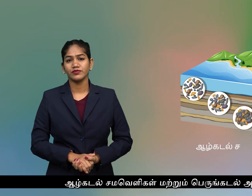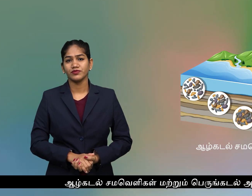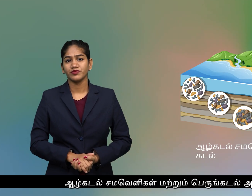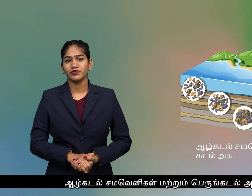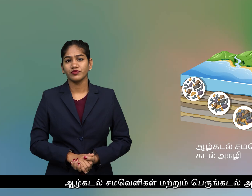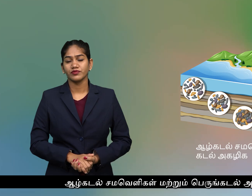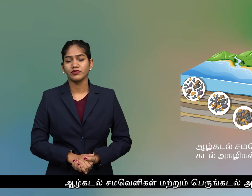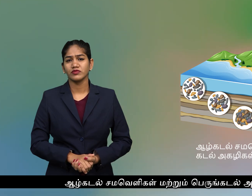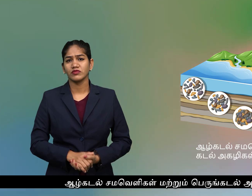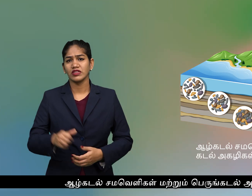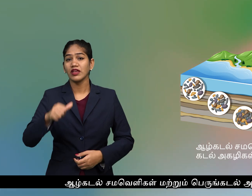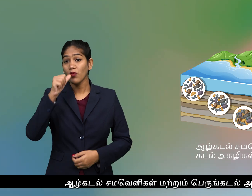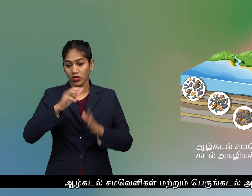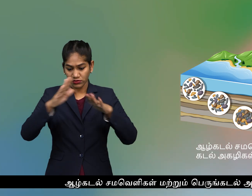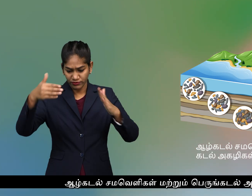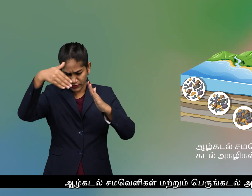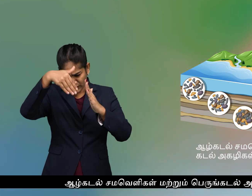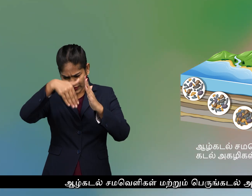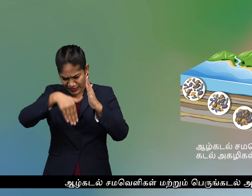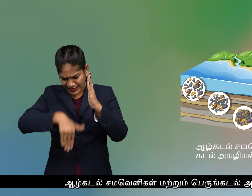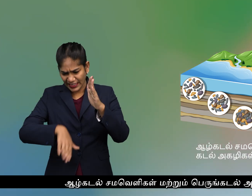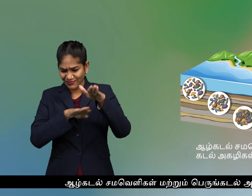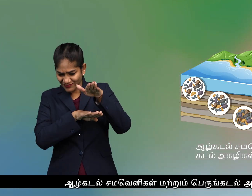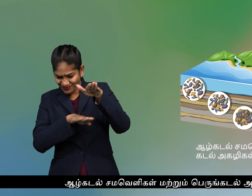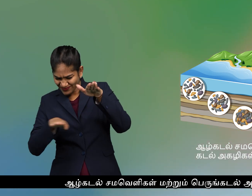ஆழ்கடல் சமவெளிகள் மற்றும் பெருங்கடல் அகழிகள்.